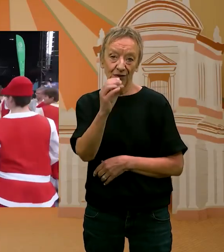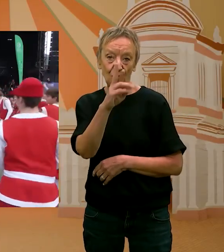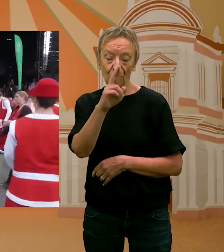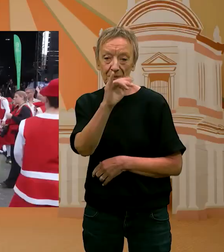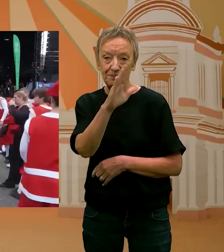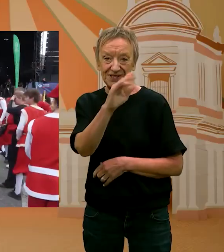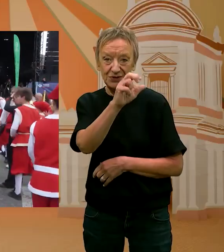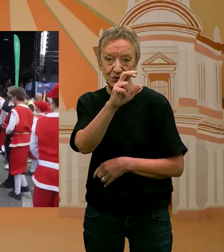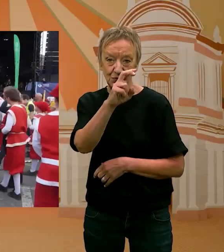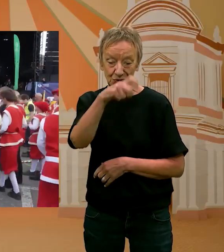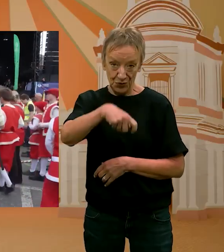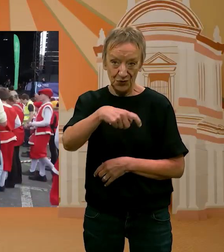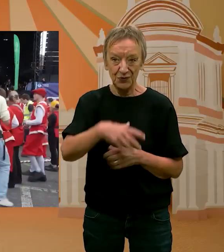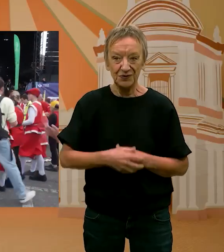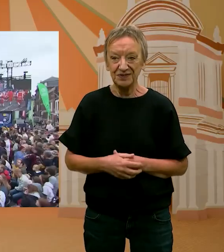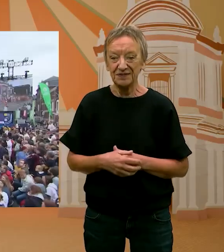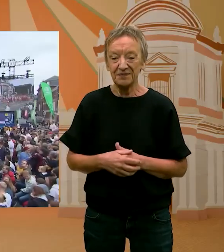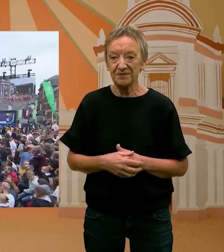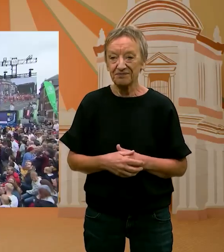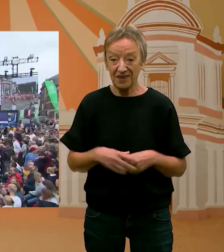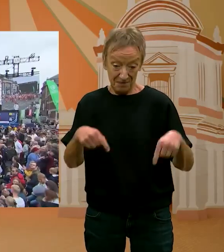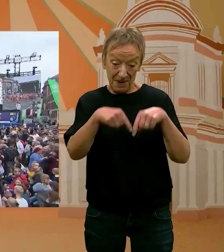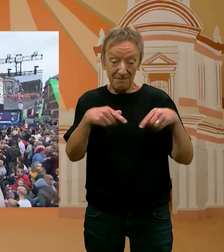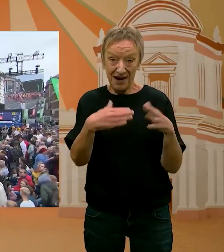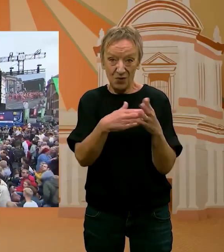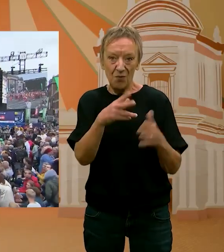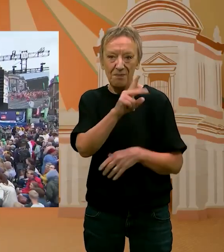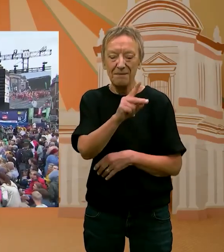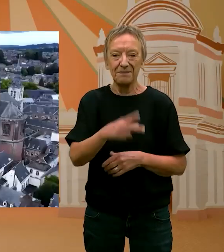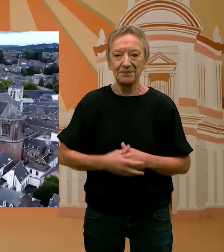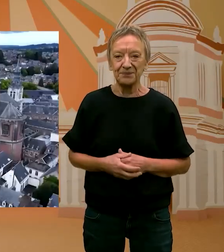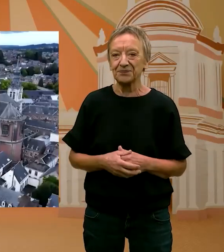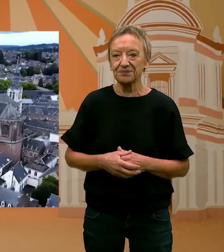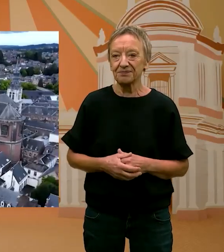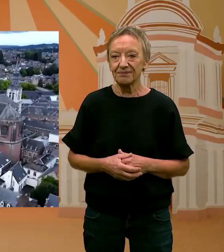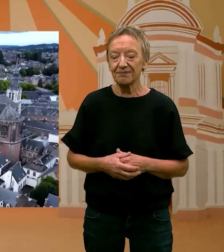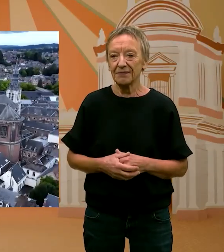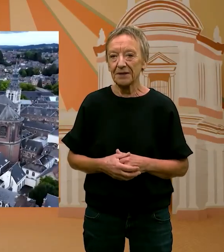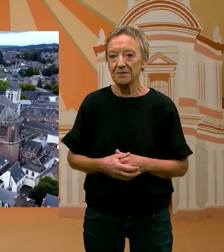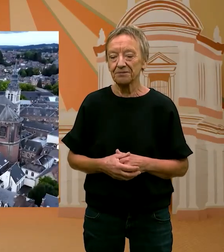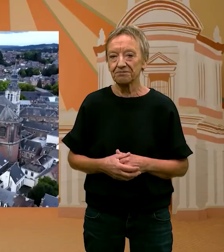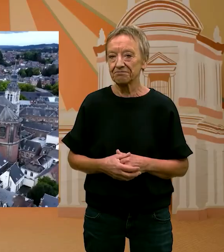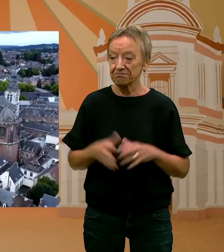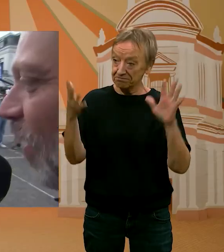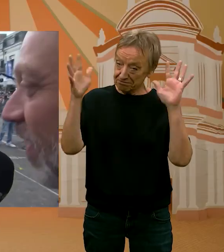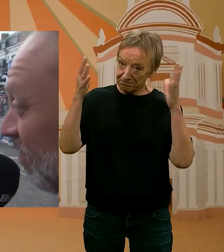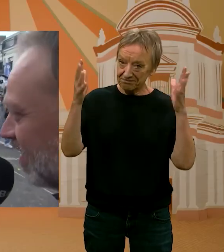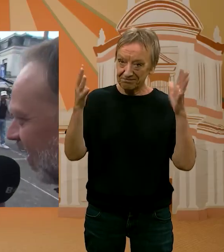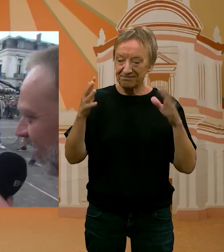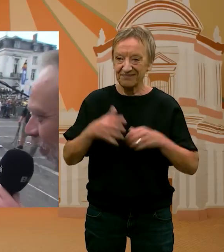père-fils. Liam, je suis avec Liam. Félicitations, le grand gagnant, les chasses d'or contre papa. T'en avais rêvé ça,